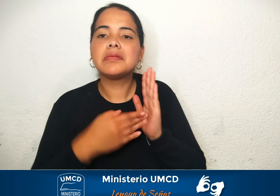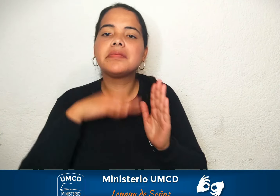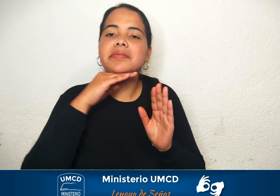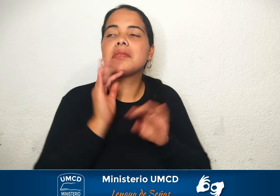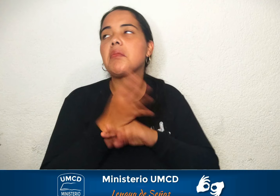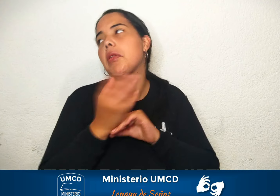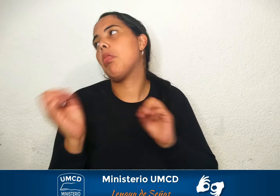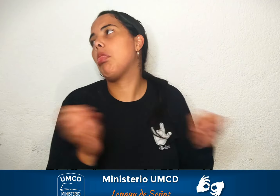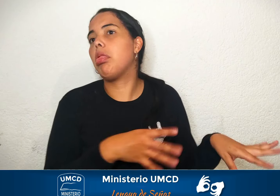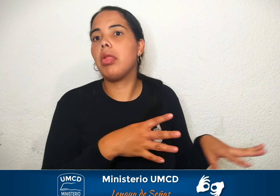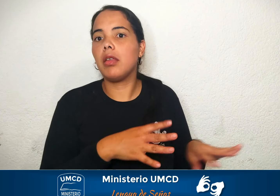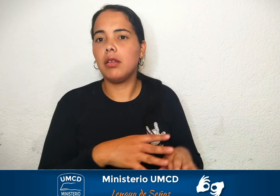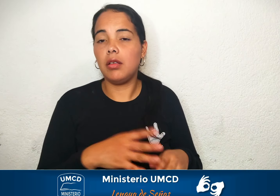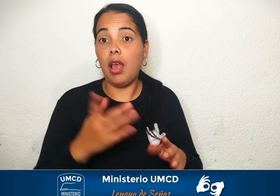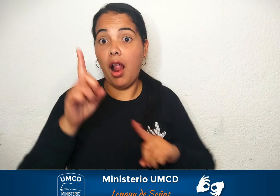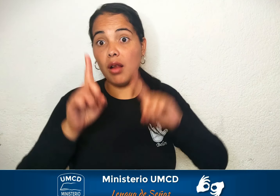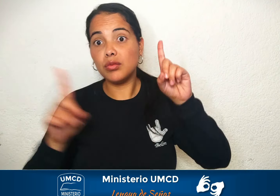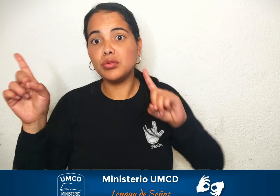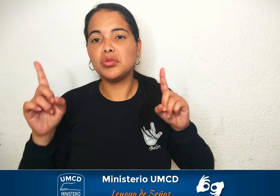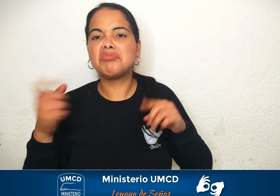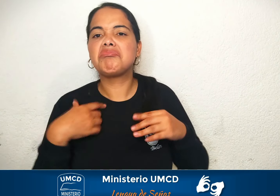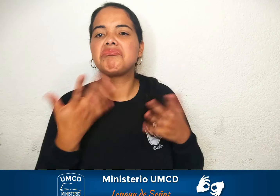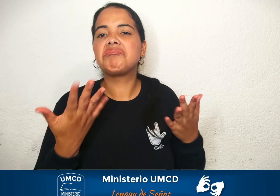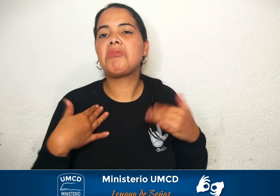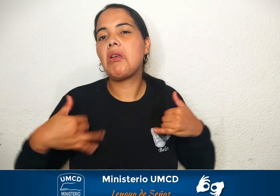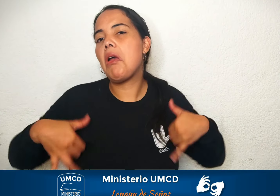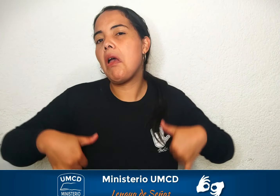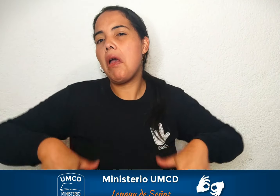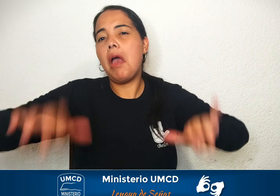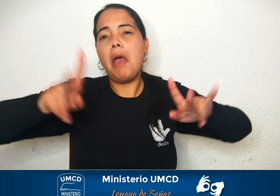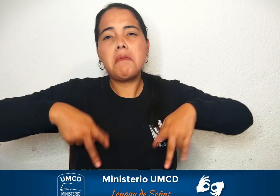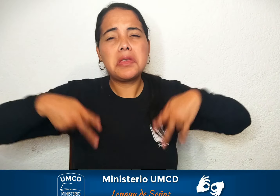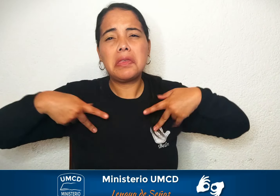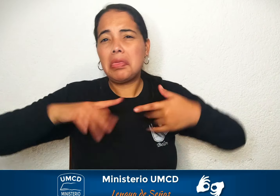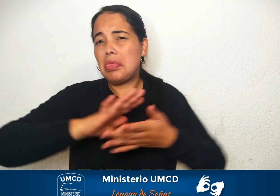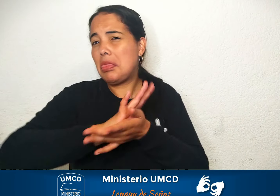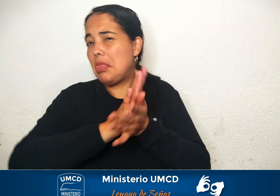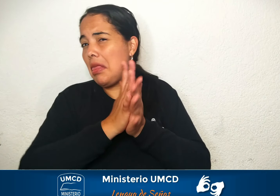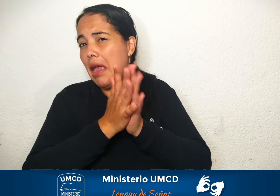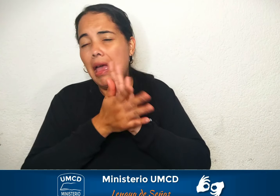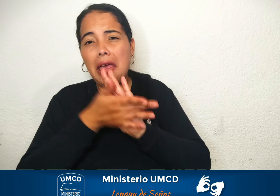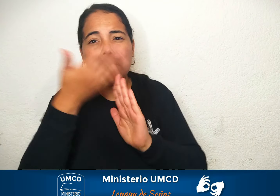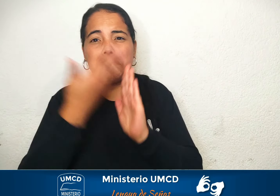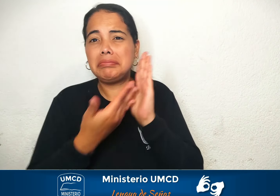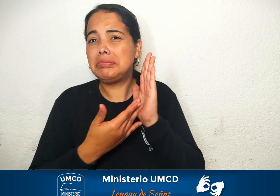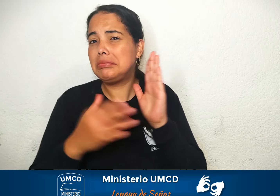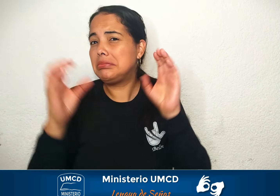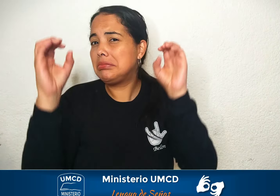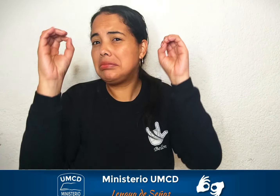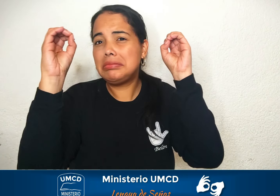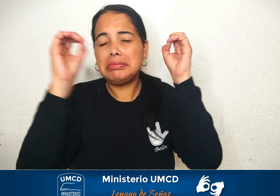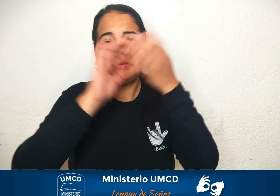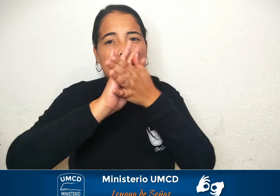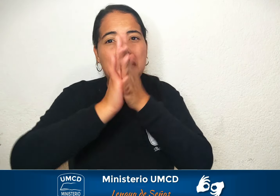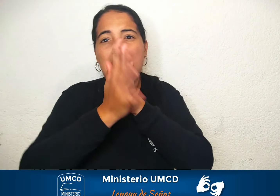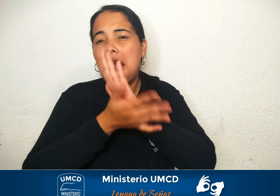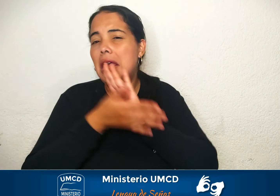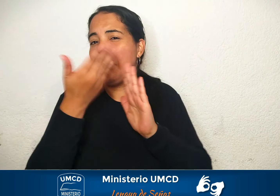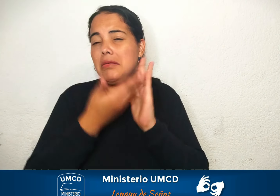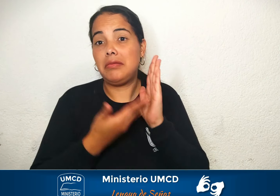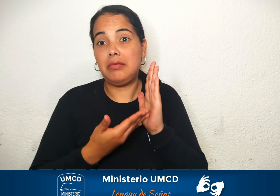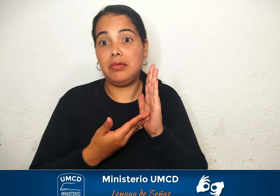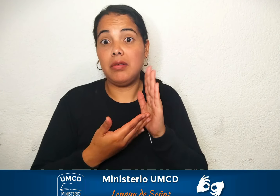creyentes. Lamentablemente, algunos llegan a vivir toda una vida de forma, como Pablo lo dice,